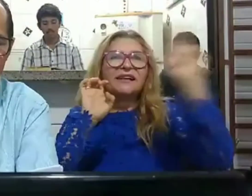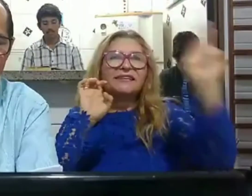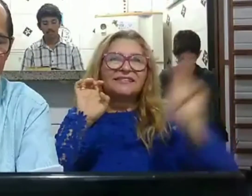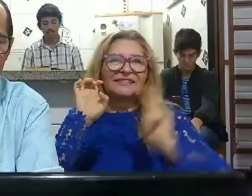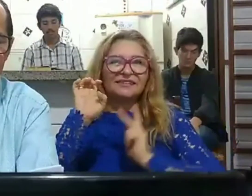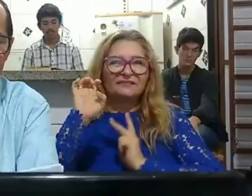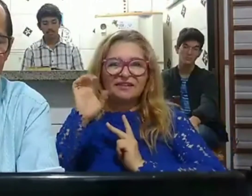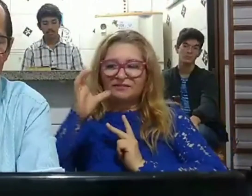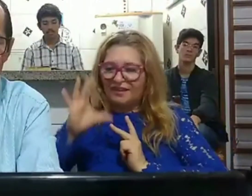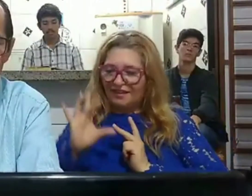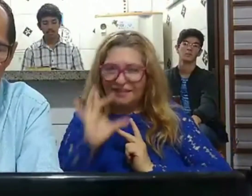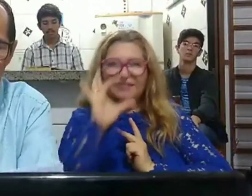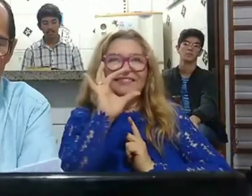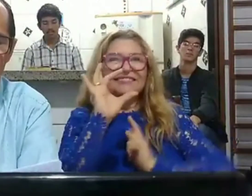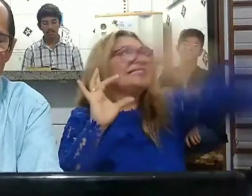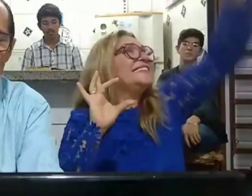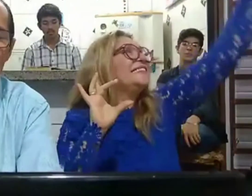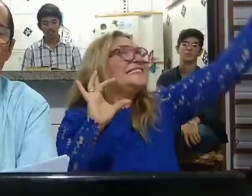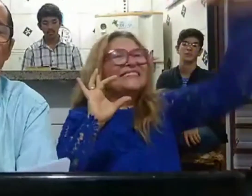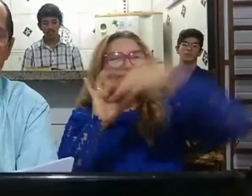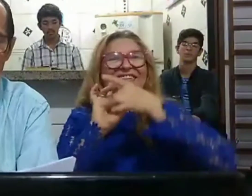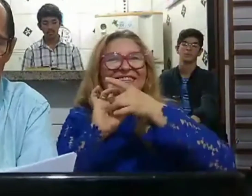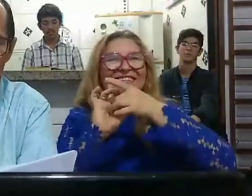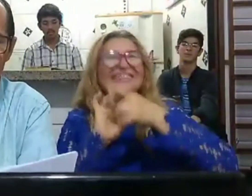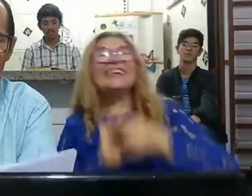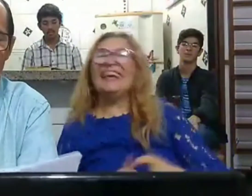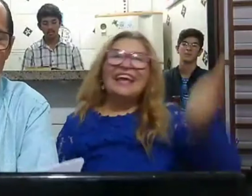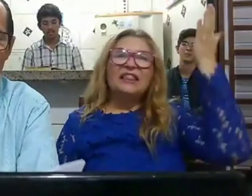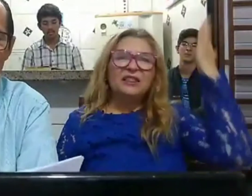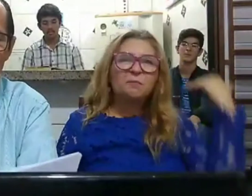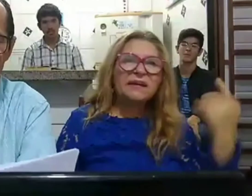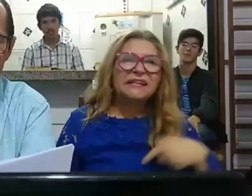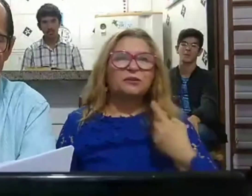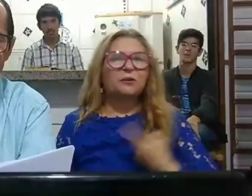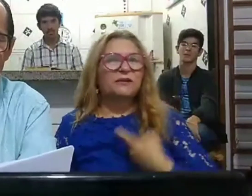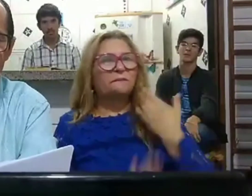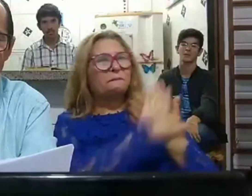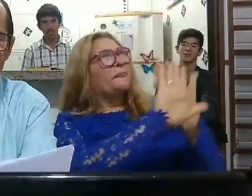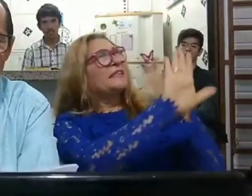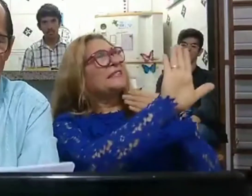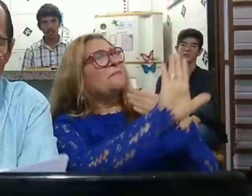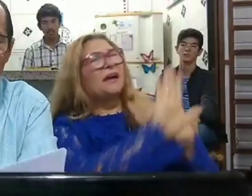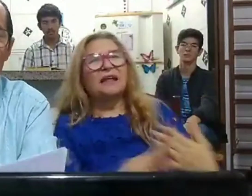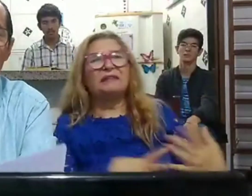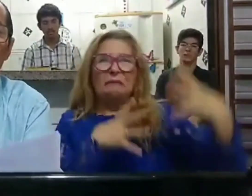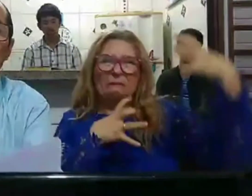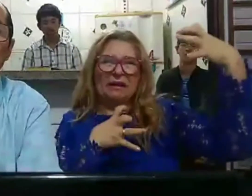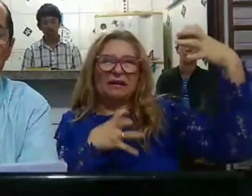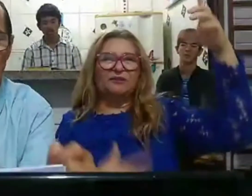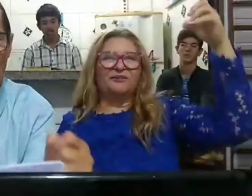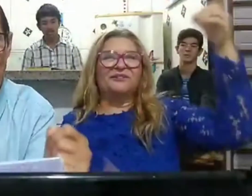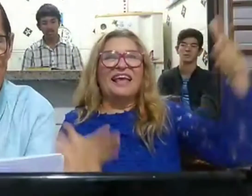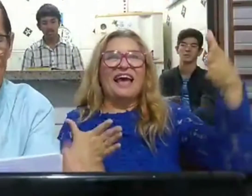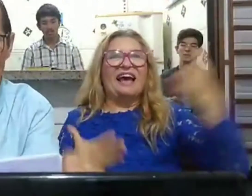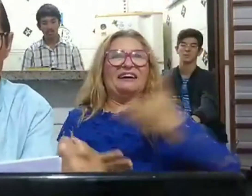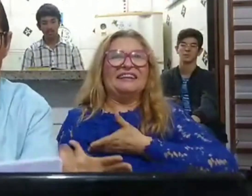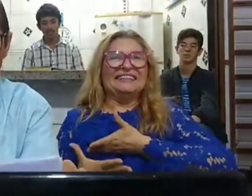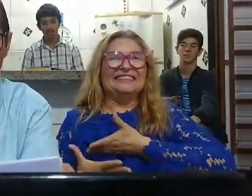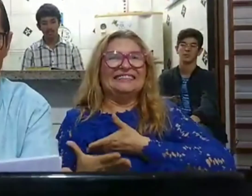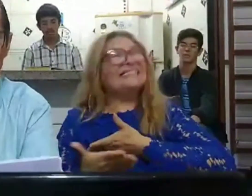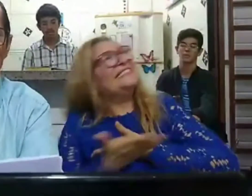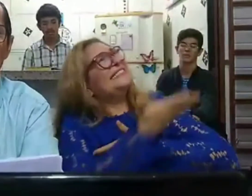reconciliação. Nós éramos inimigos e condenados por ele, mas agora nós somos amigos